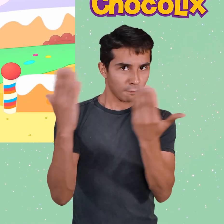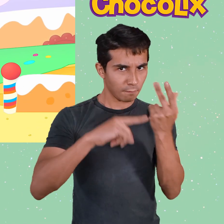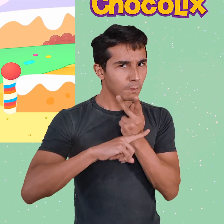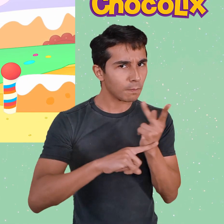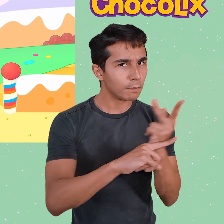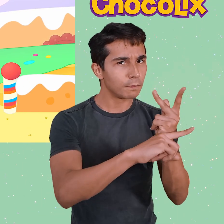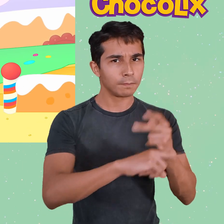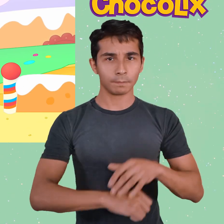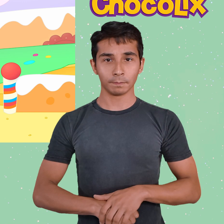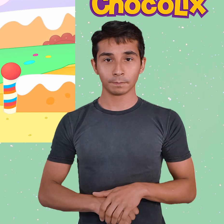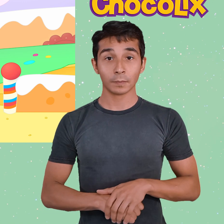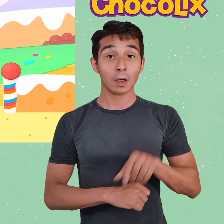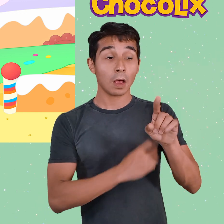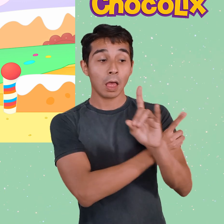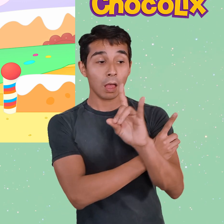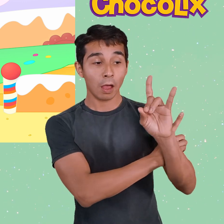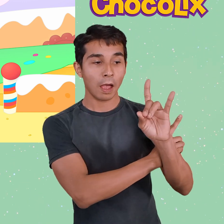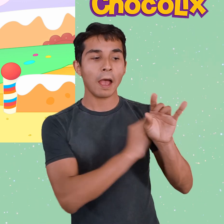É melhor você ficar aqui, Doce Cookie.